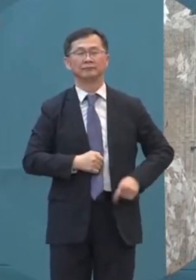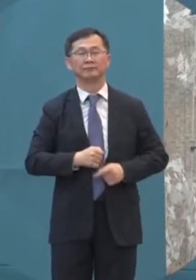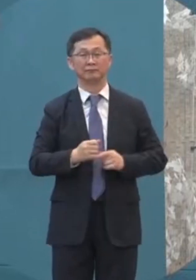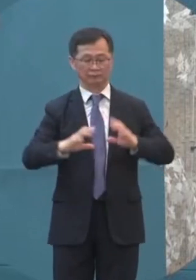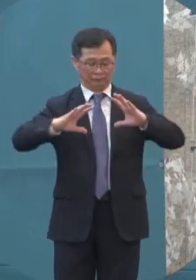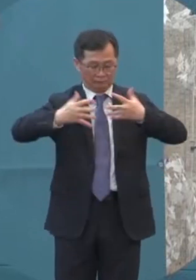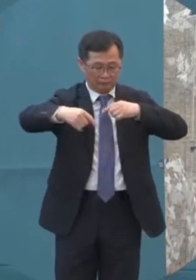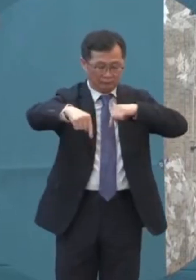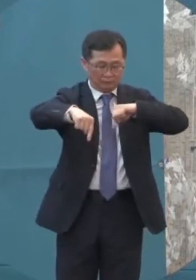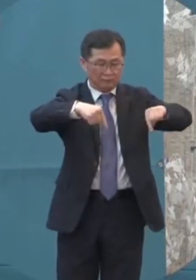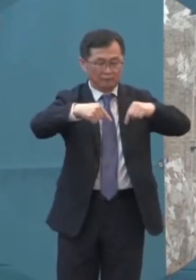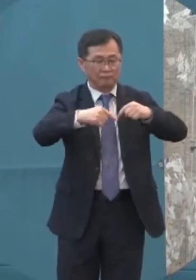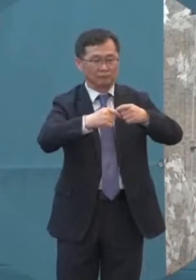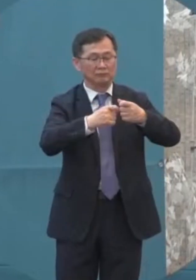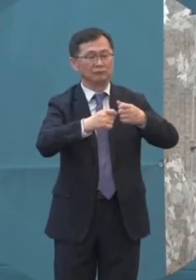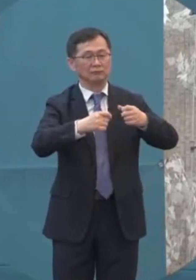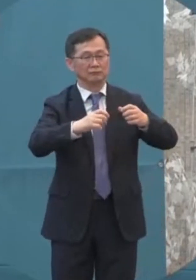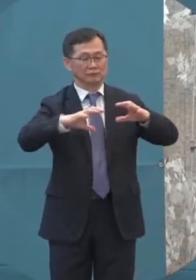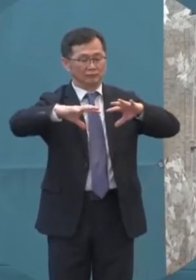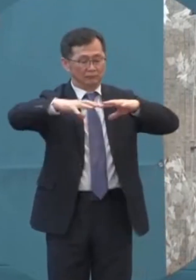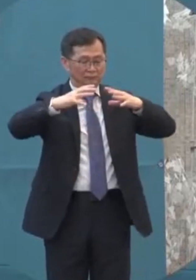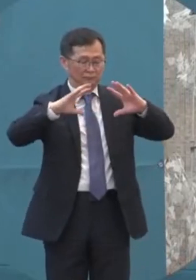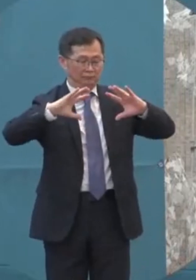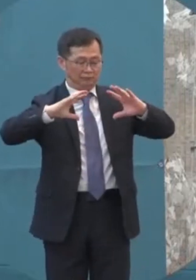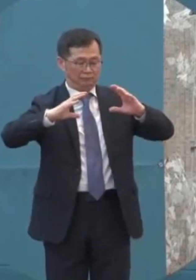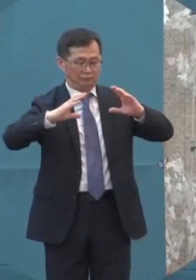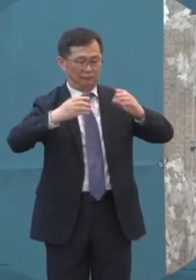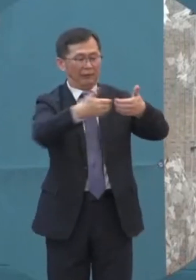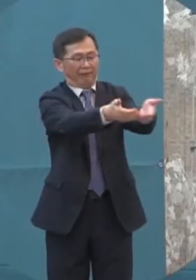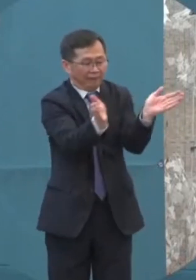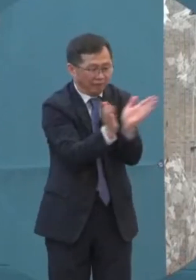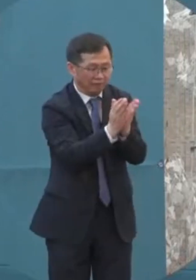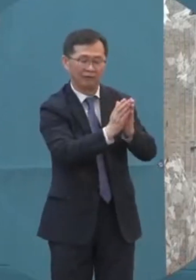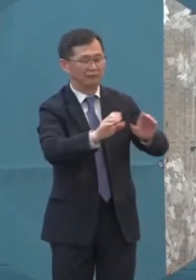정당 해체 수준의 개혁을 하지 않고는